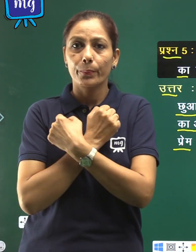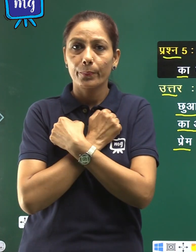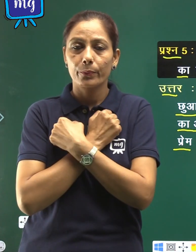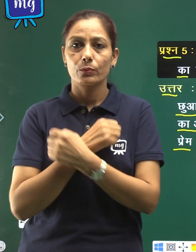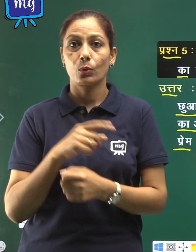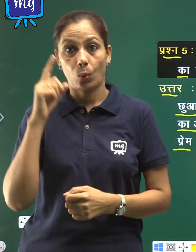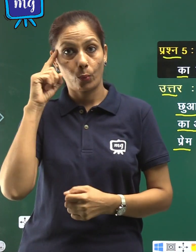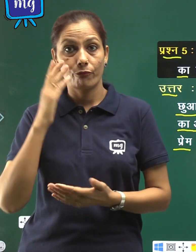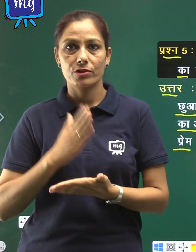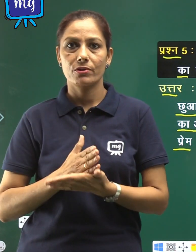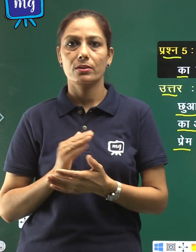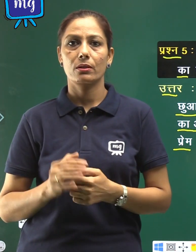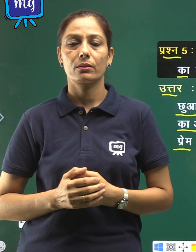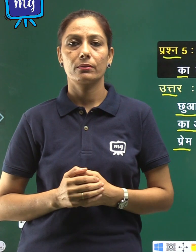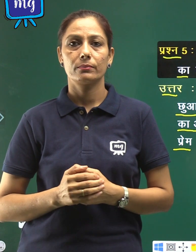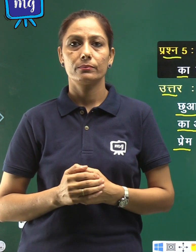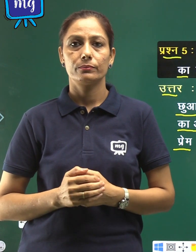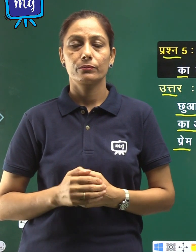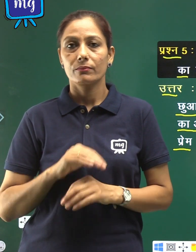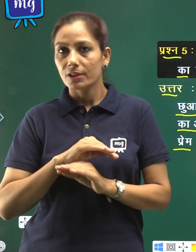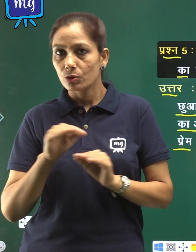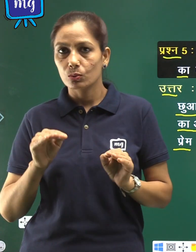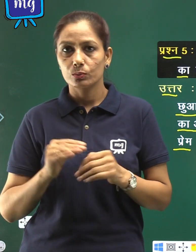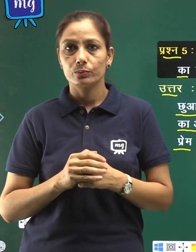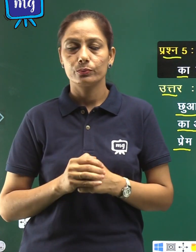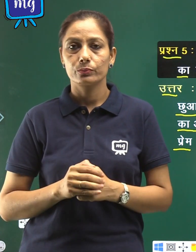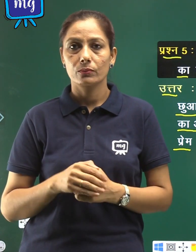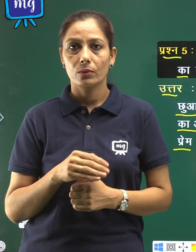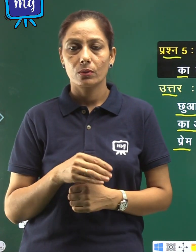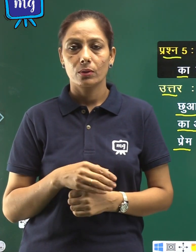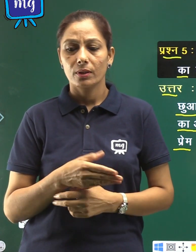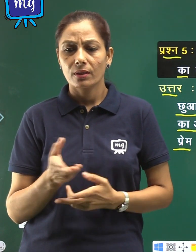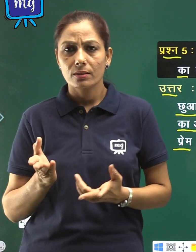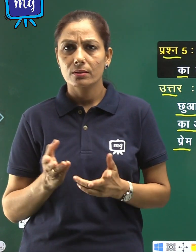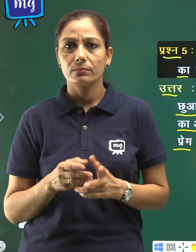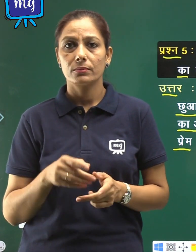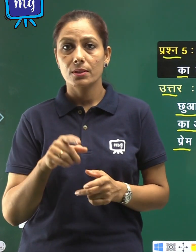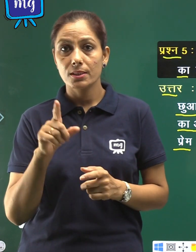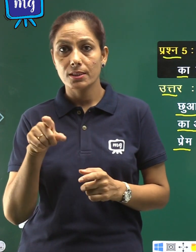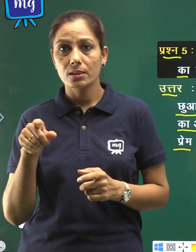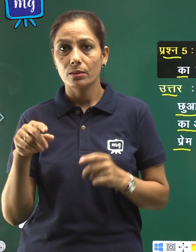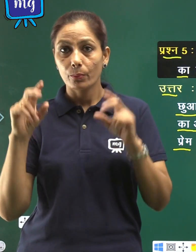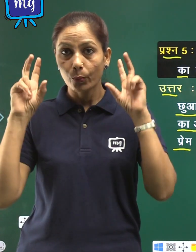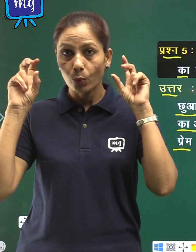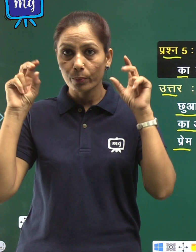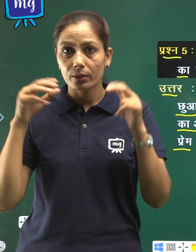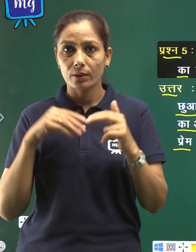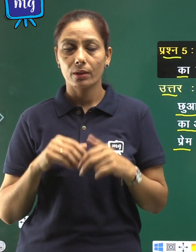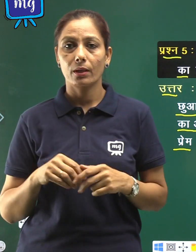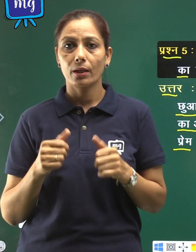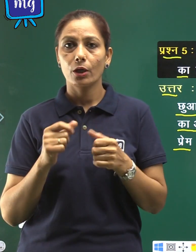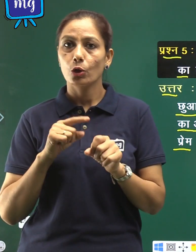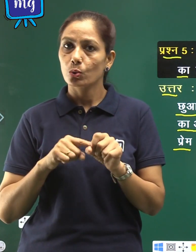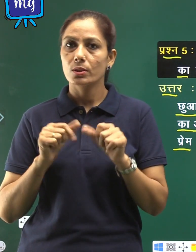विश्वास था को बच्चों यह थे स्पॉट के के प्रश्न